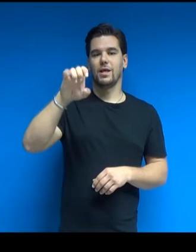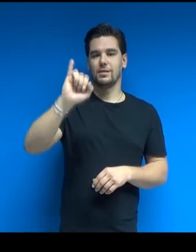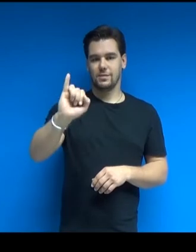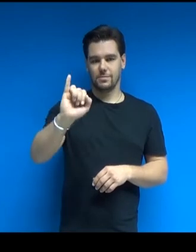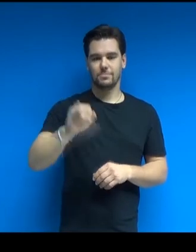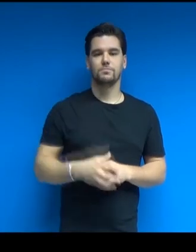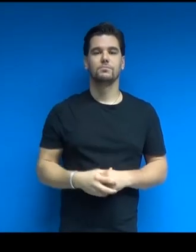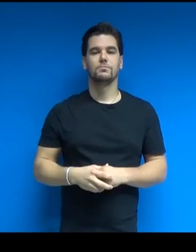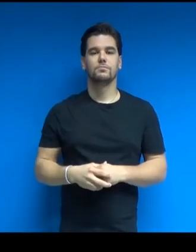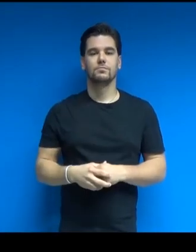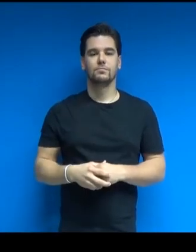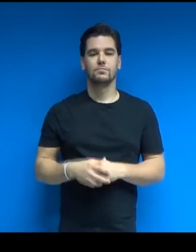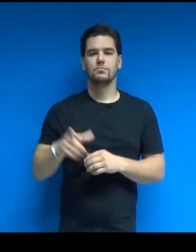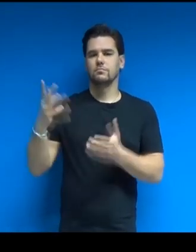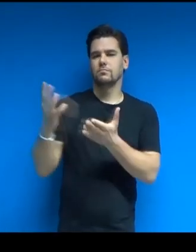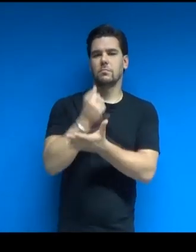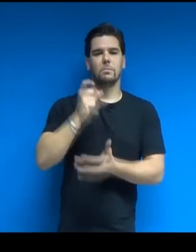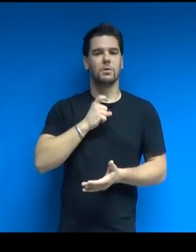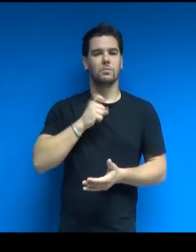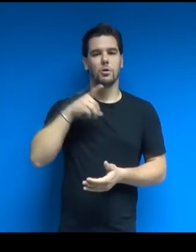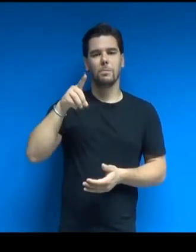premio Pritzker, nel 1983.